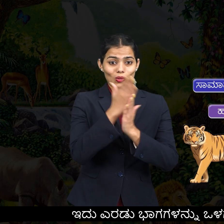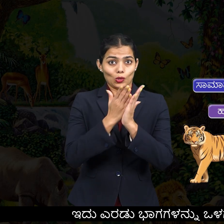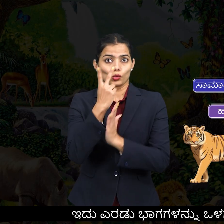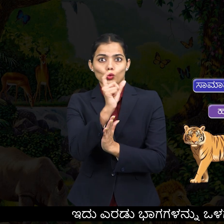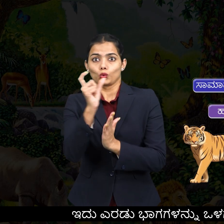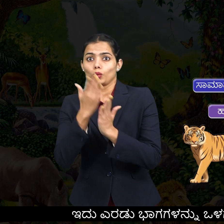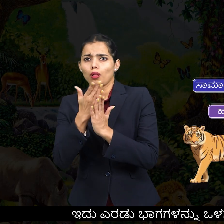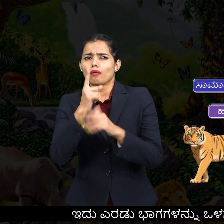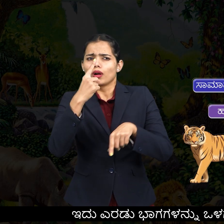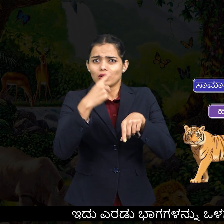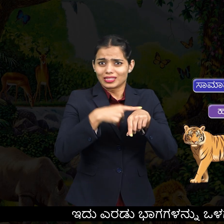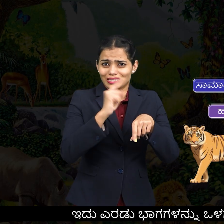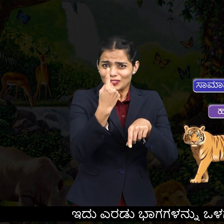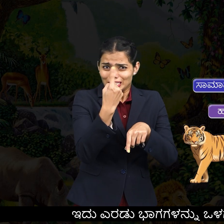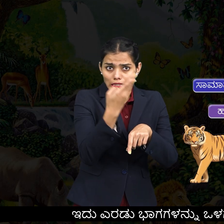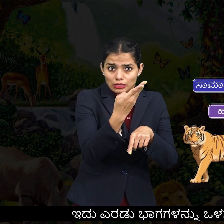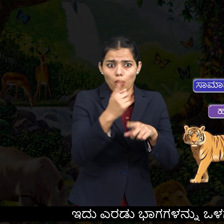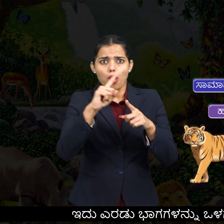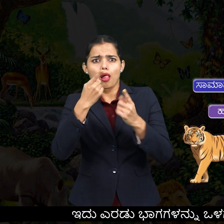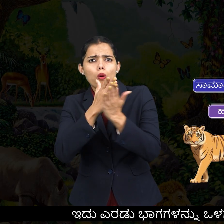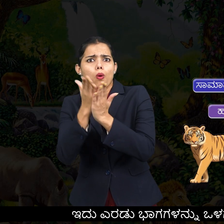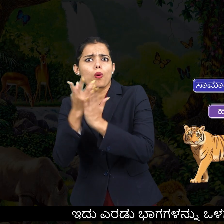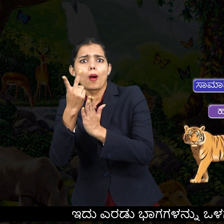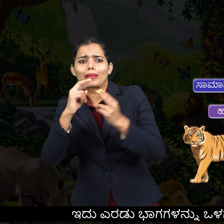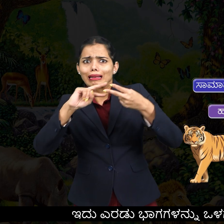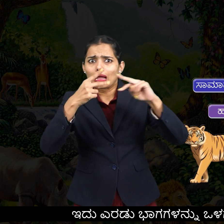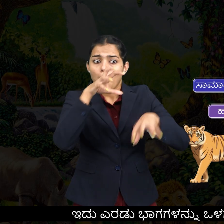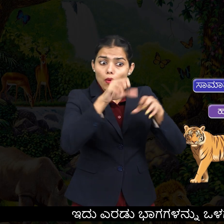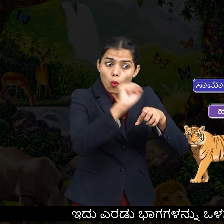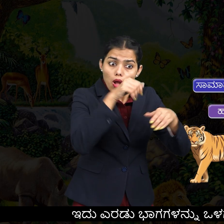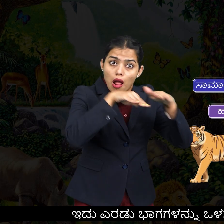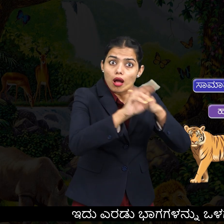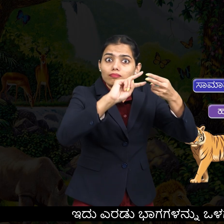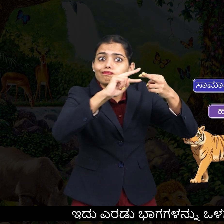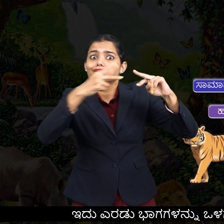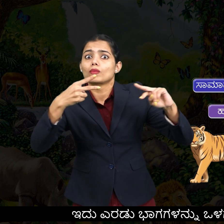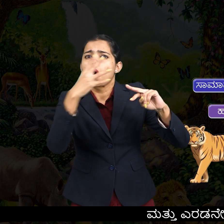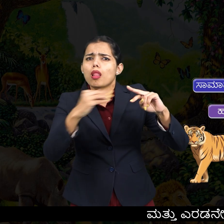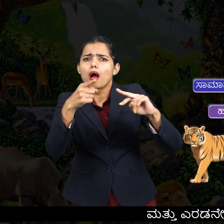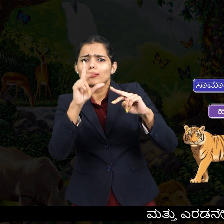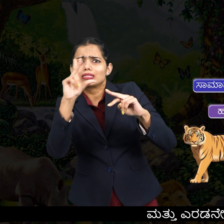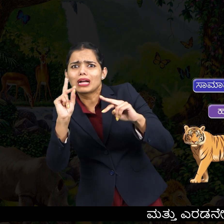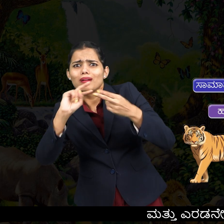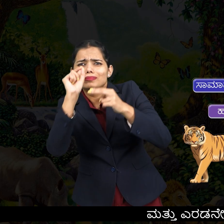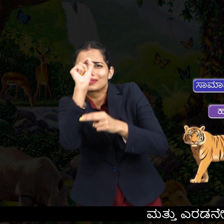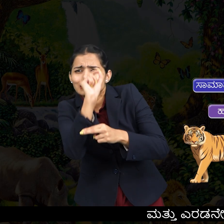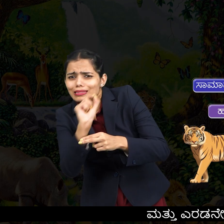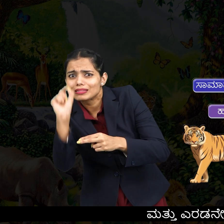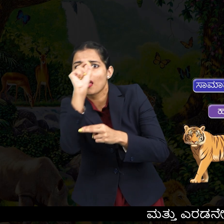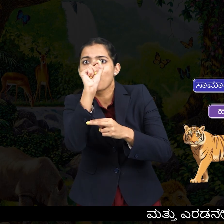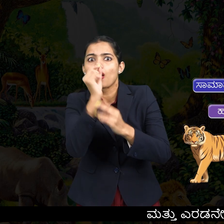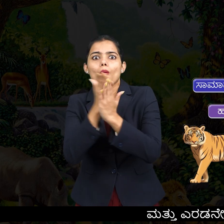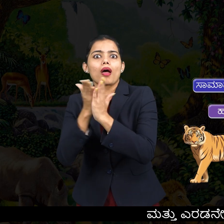ಇದು 2 ಭಾಗಗಳನ್ನು ಒಳಗೊಂಡಿದೆ. ಮೊದಲ ಭಾಗವು ಕುಲ ಮತ್ತು